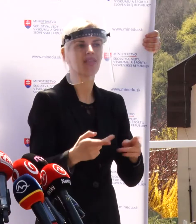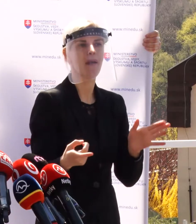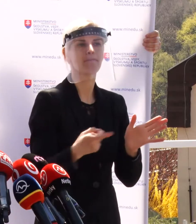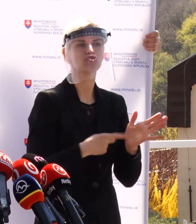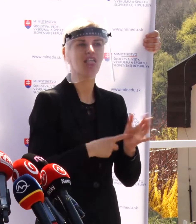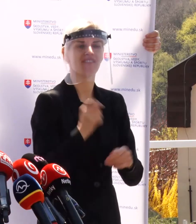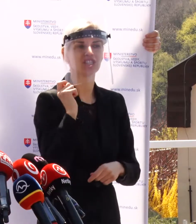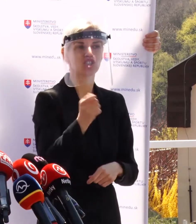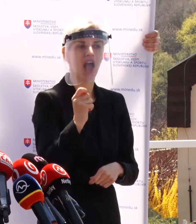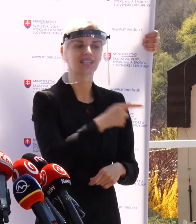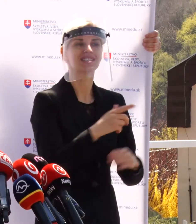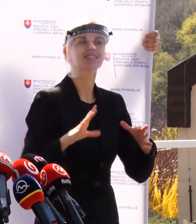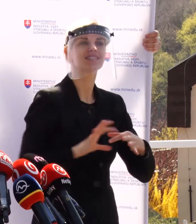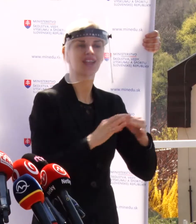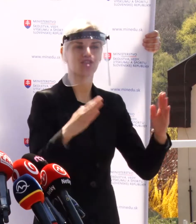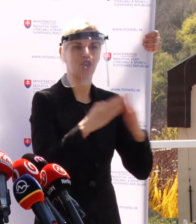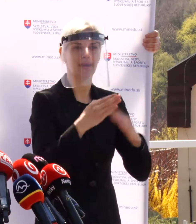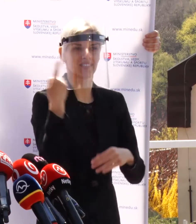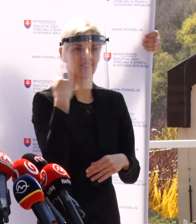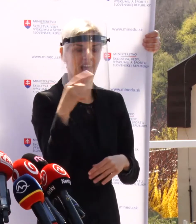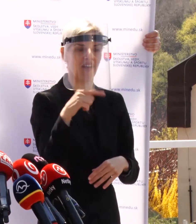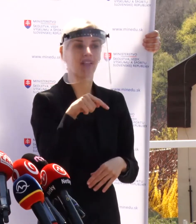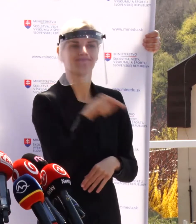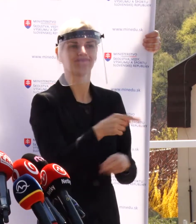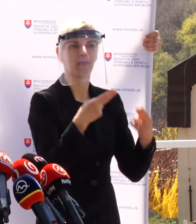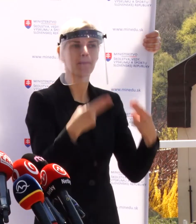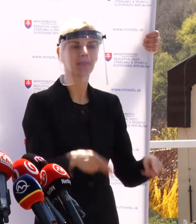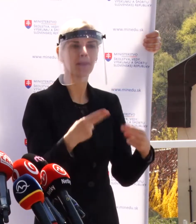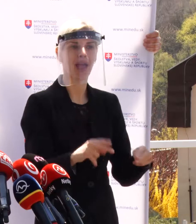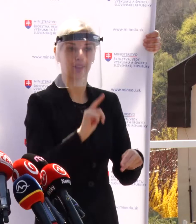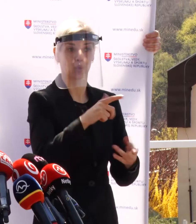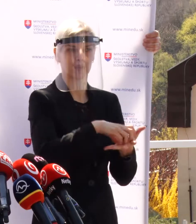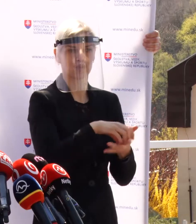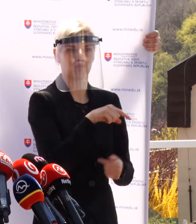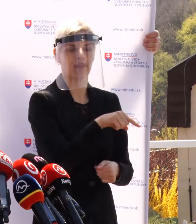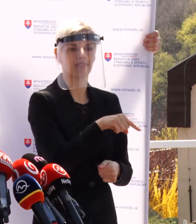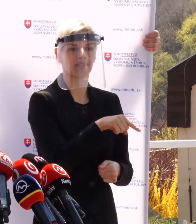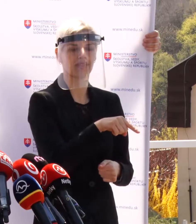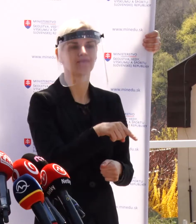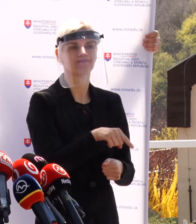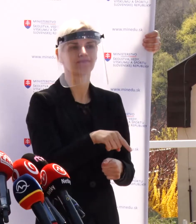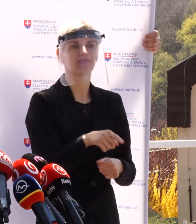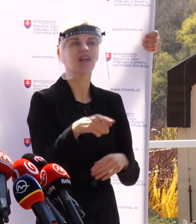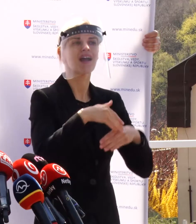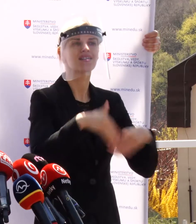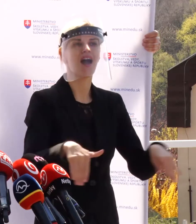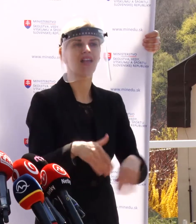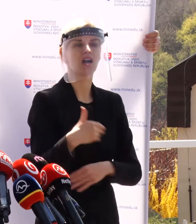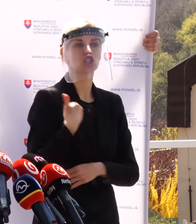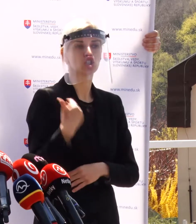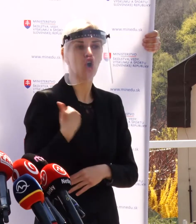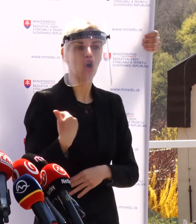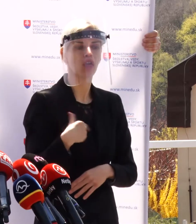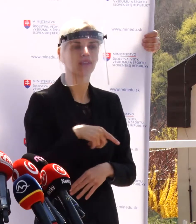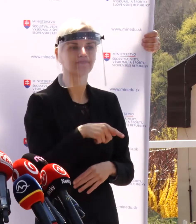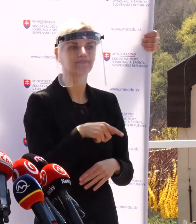školy kladú v domácom vzdelávaní. A v týchto prípadoch vlastne chceme umožniť, aby na základe rozhodnutia rady školy bol